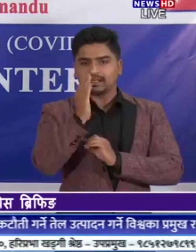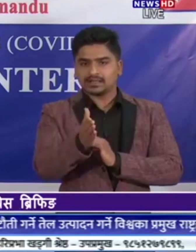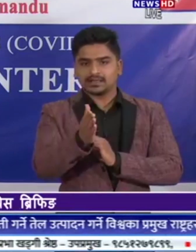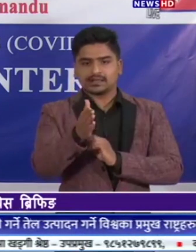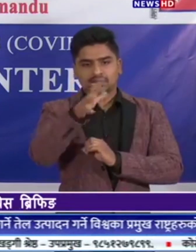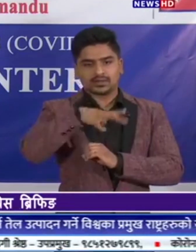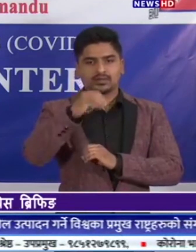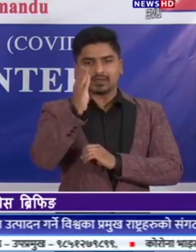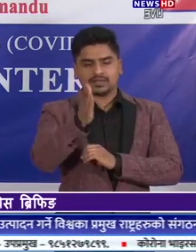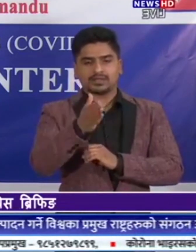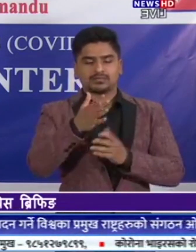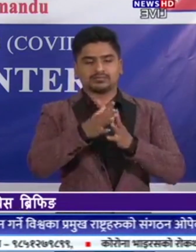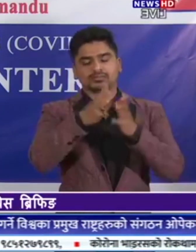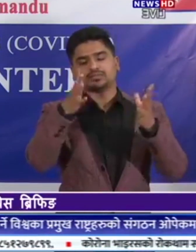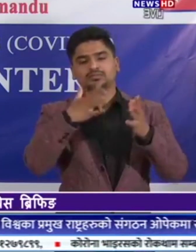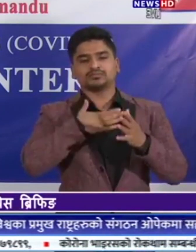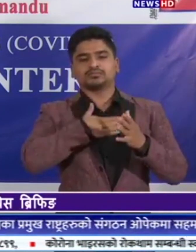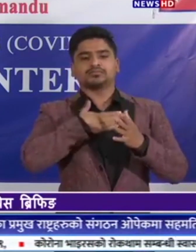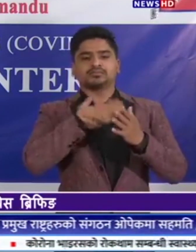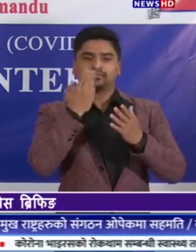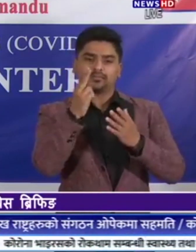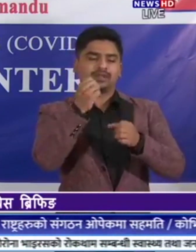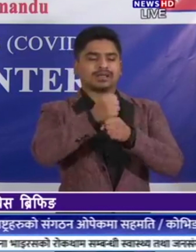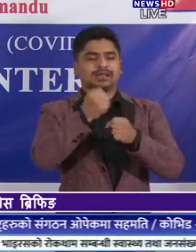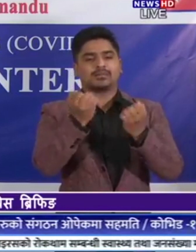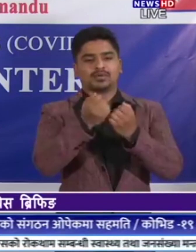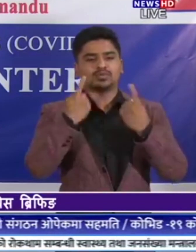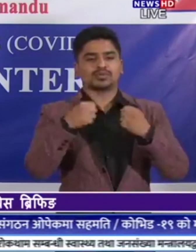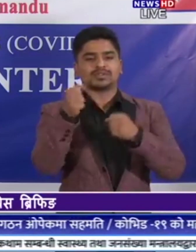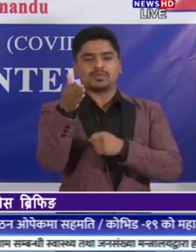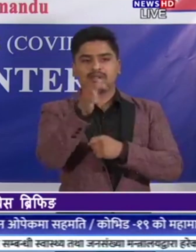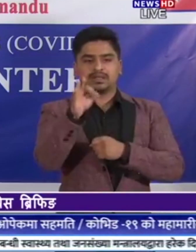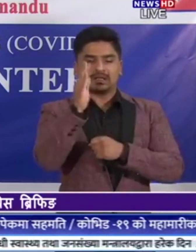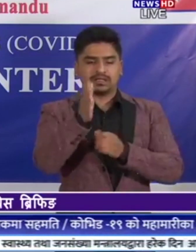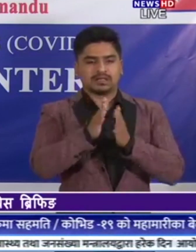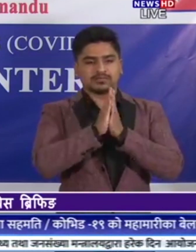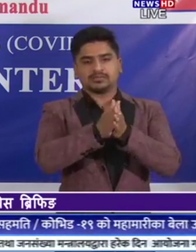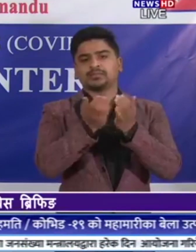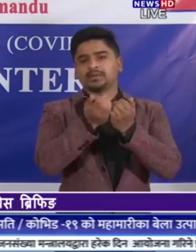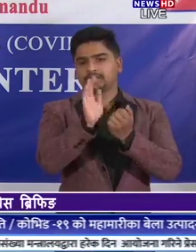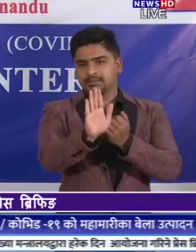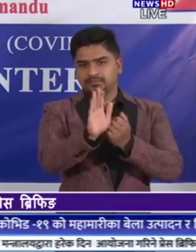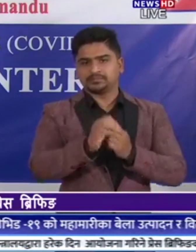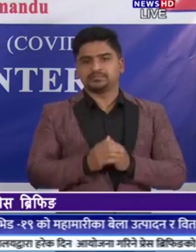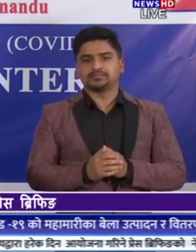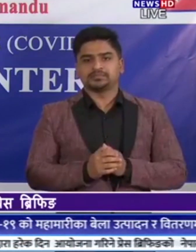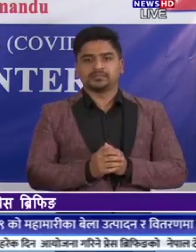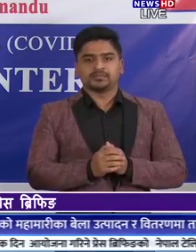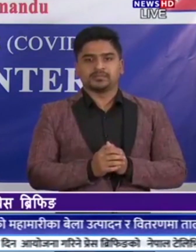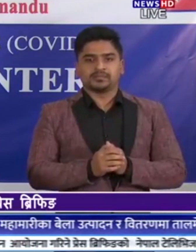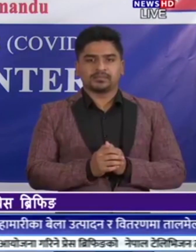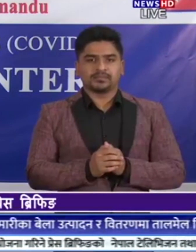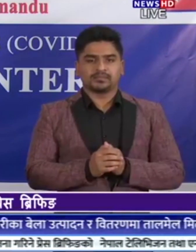खेरी सबईले उच्छा मनोबल का साथ काम गर्ना चाई, स्वास्ते तथा जन संख्या मंत्रालाला एको अर्